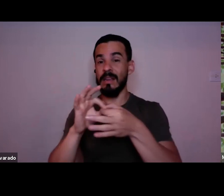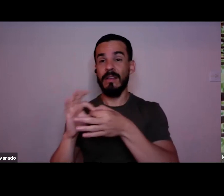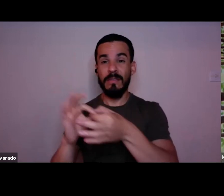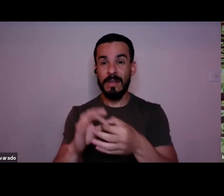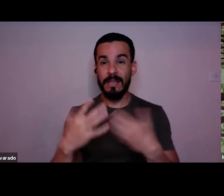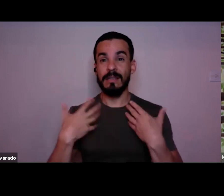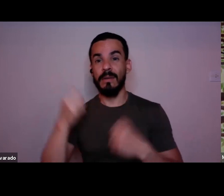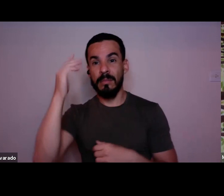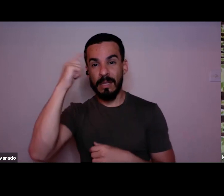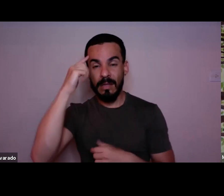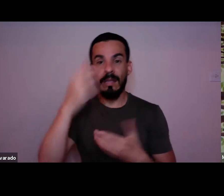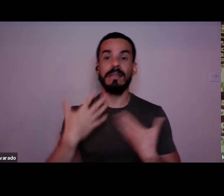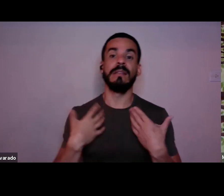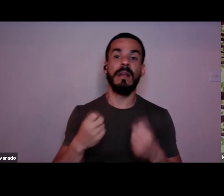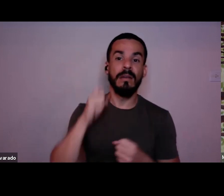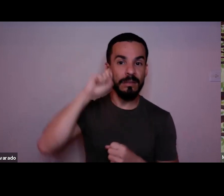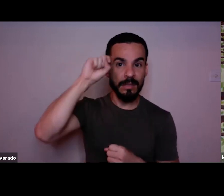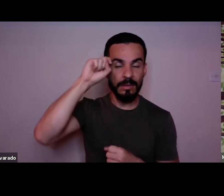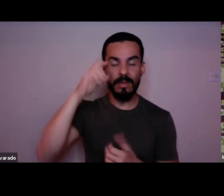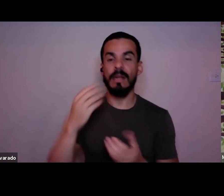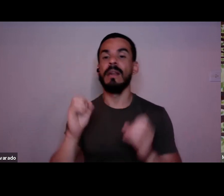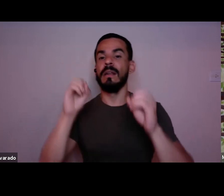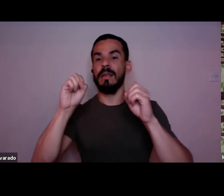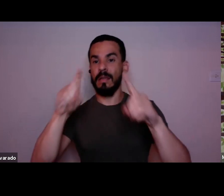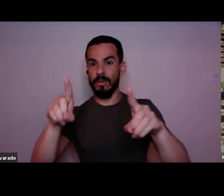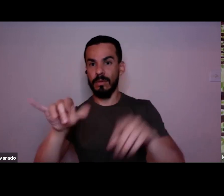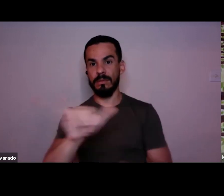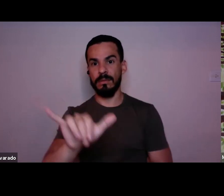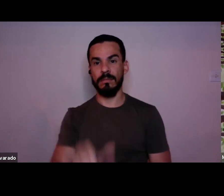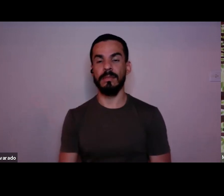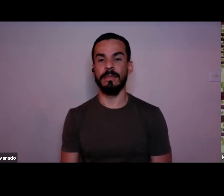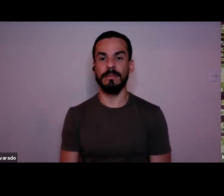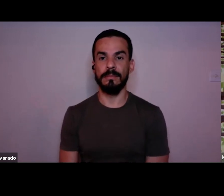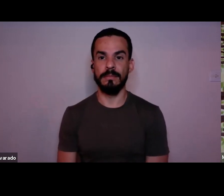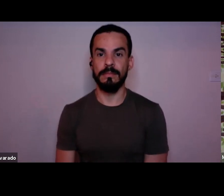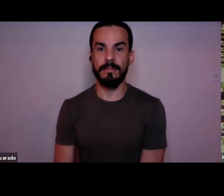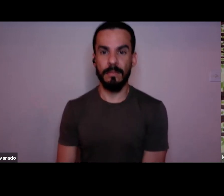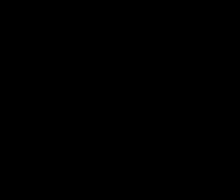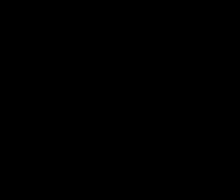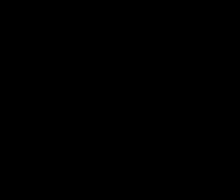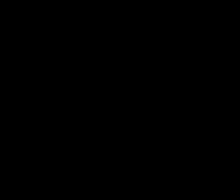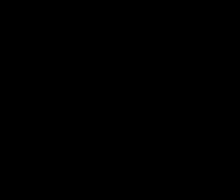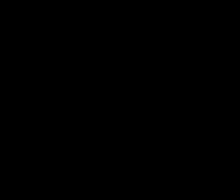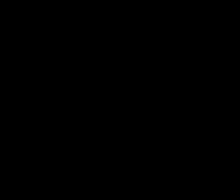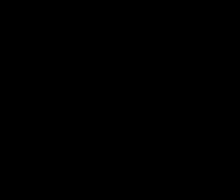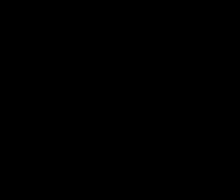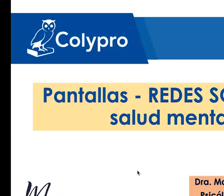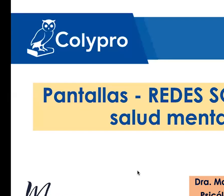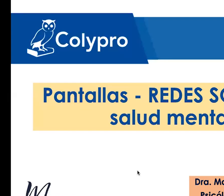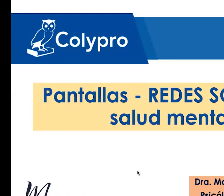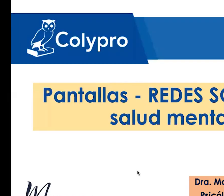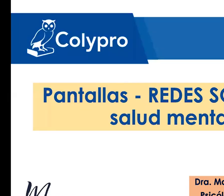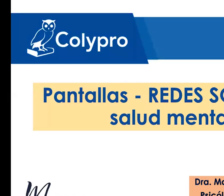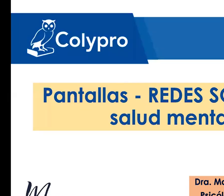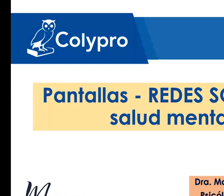salud sexual y educación entonces chicos y chicas vamos